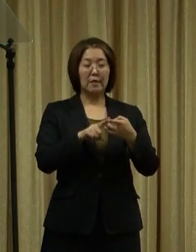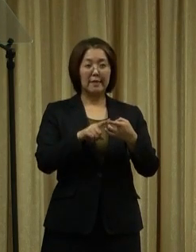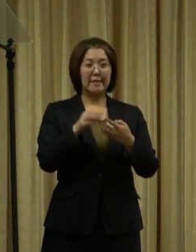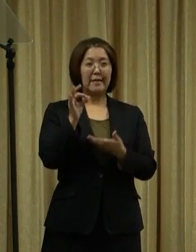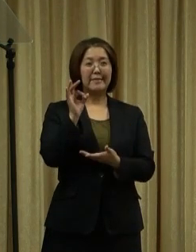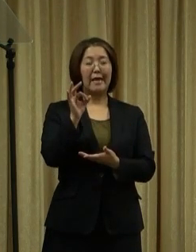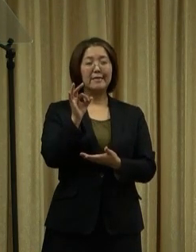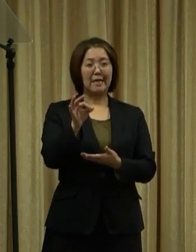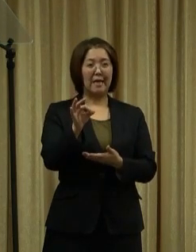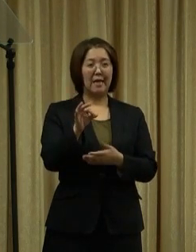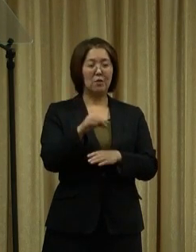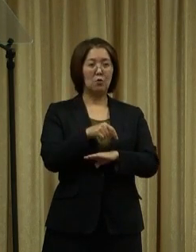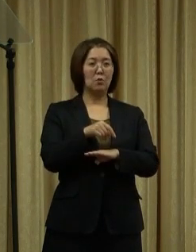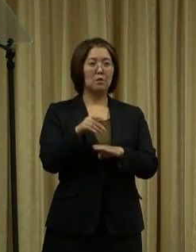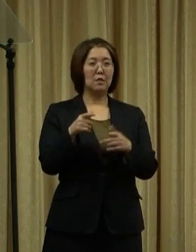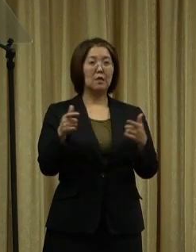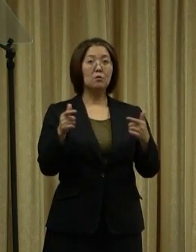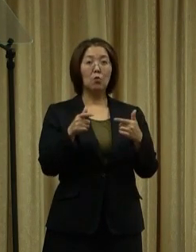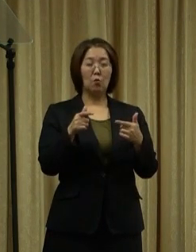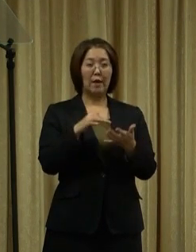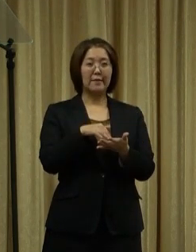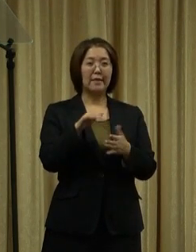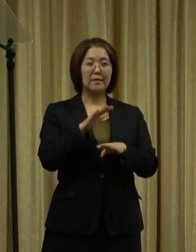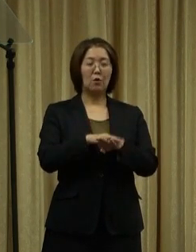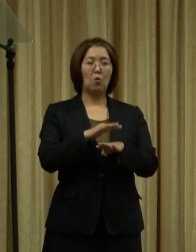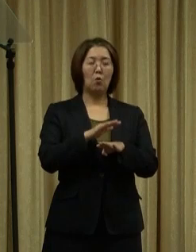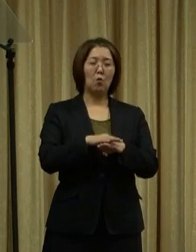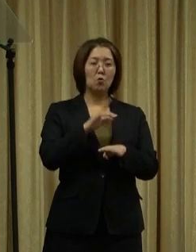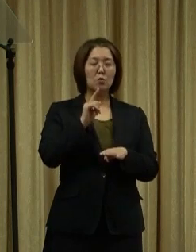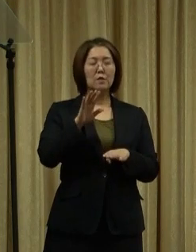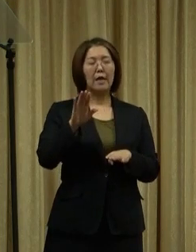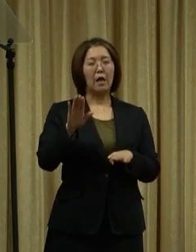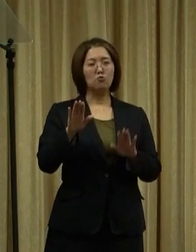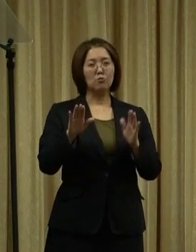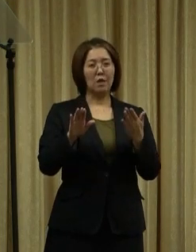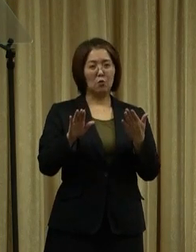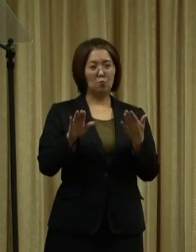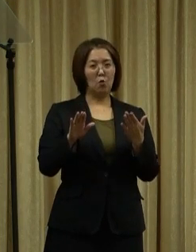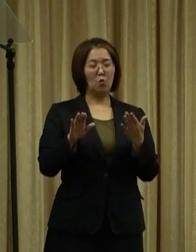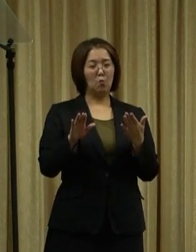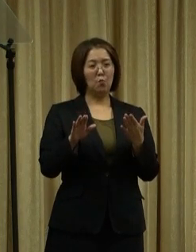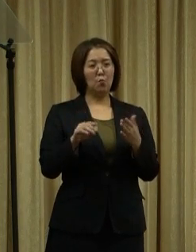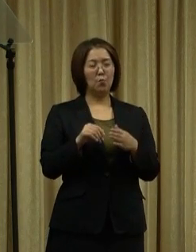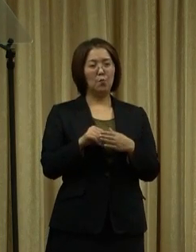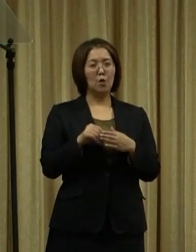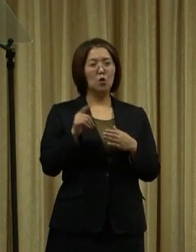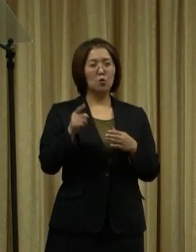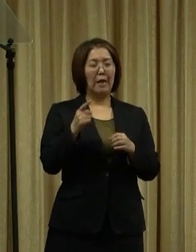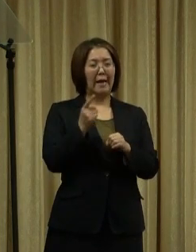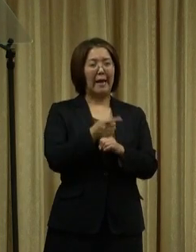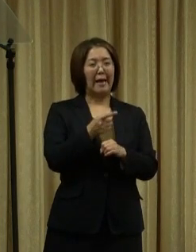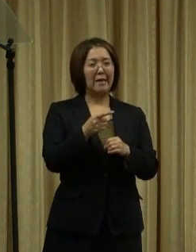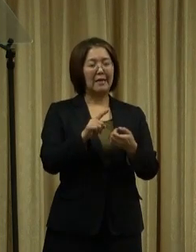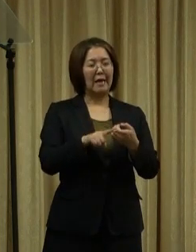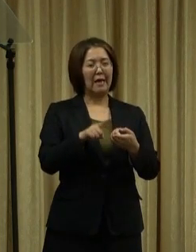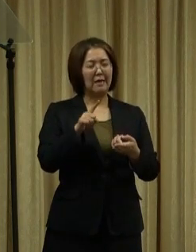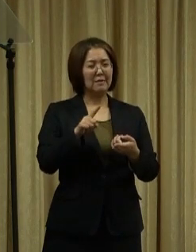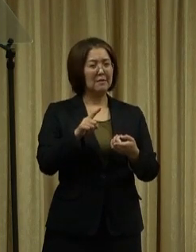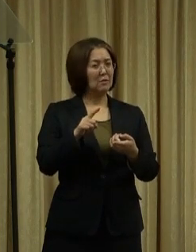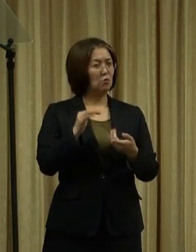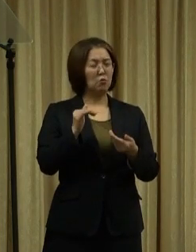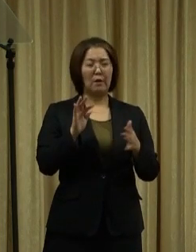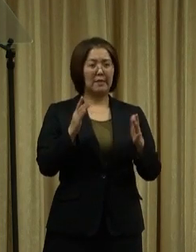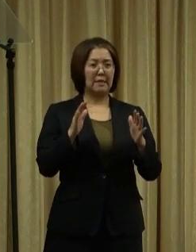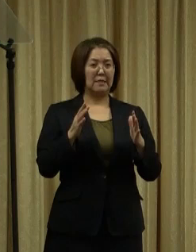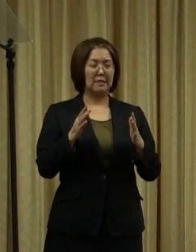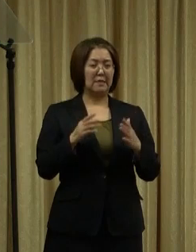とはそれは計算の仕方でありますが、まあ、それからあんまり外れることもないのかなと思います